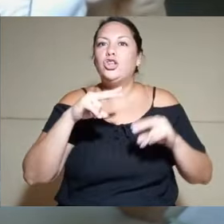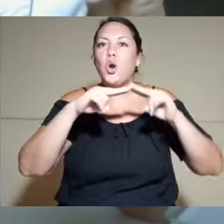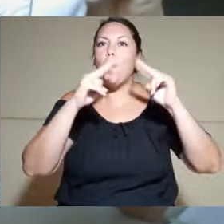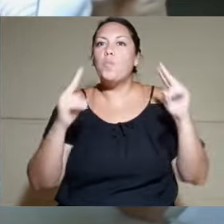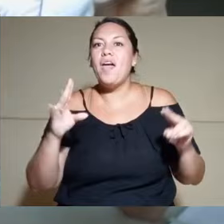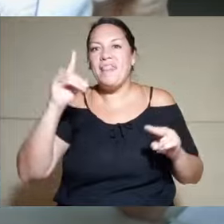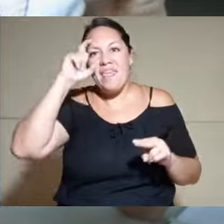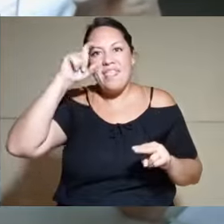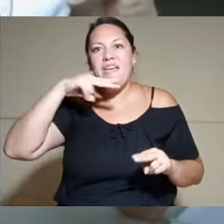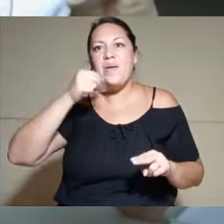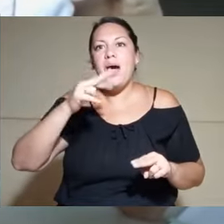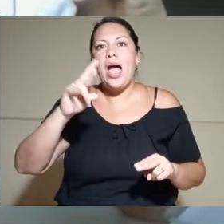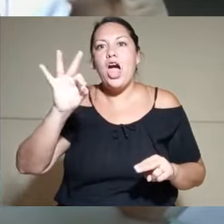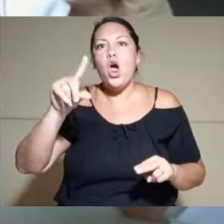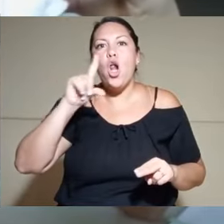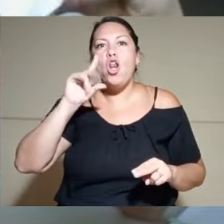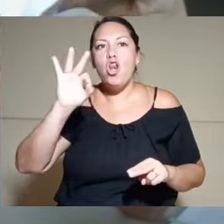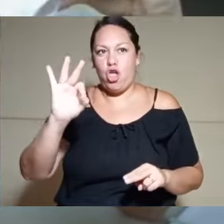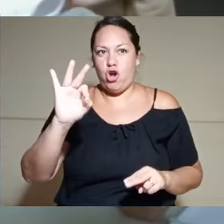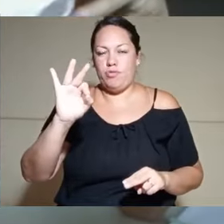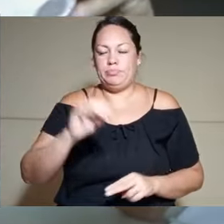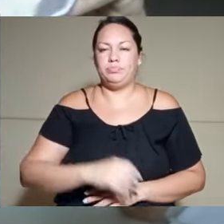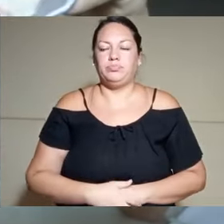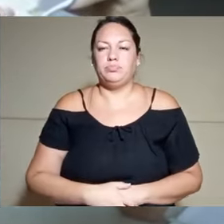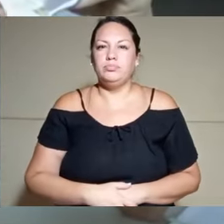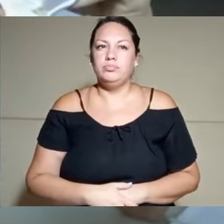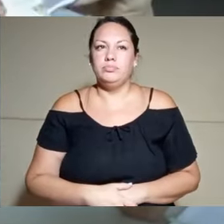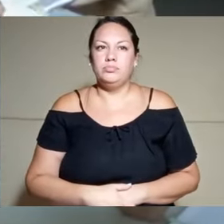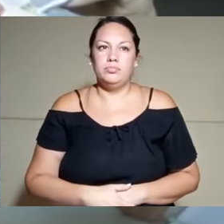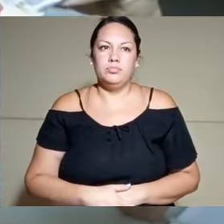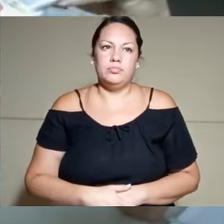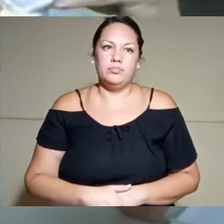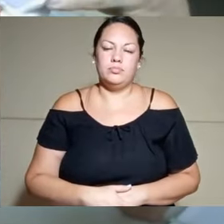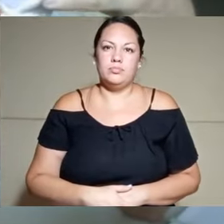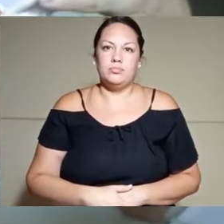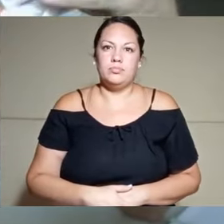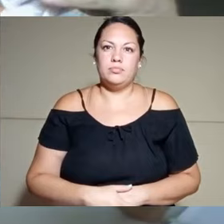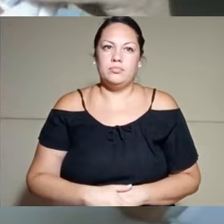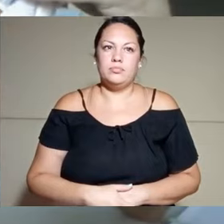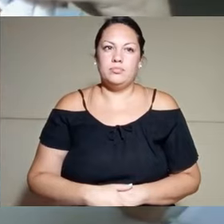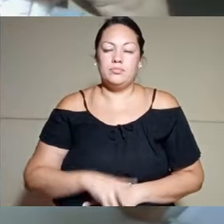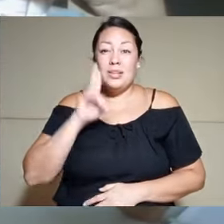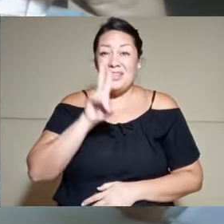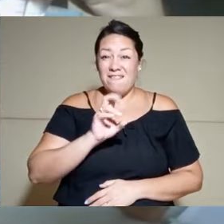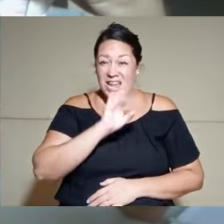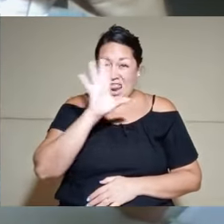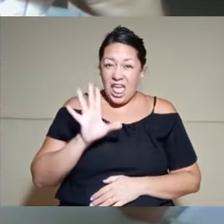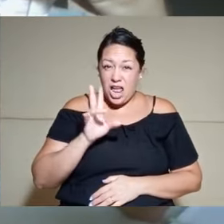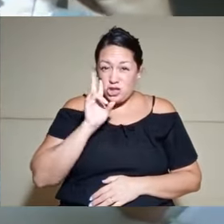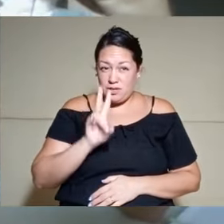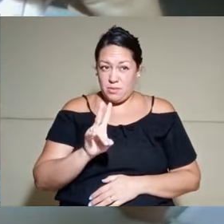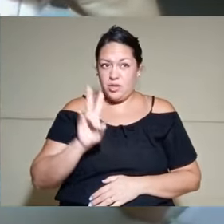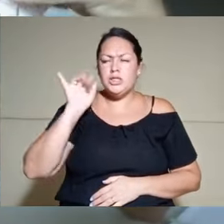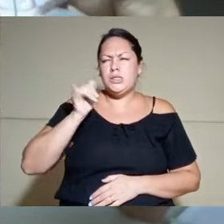Esto es el bulbo raquídeo, ¿sí? O puente de Barolio, fíjense. ¿Ah? Todo esto es el bulbo